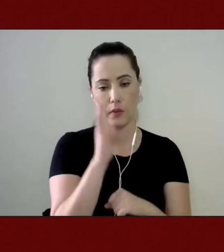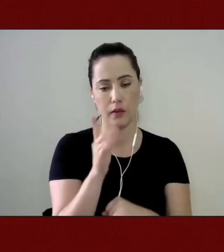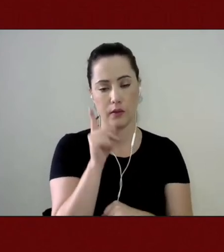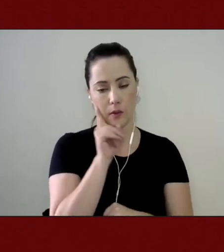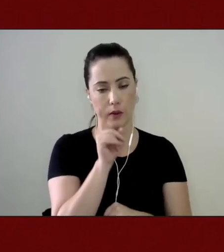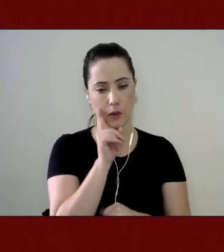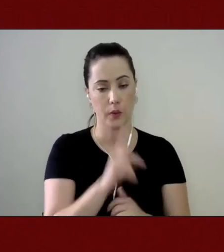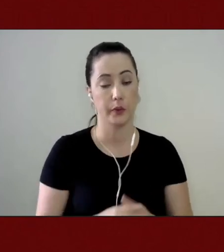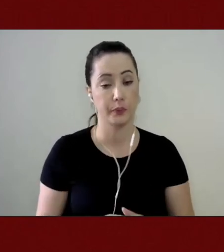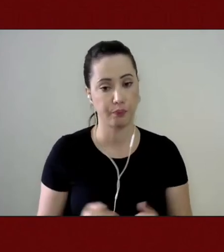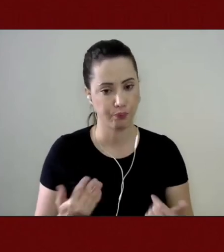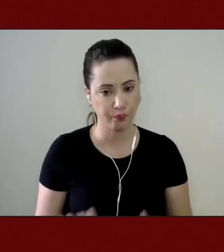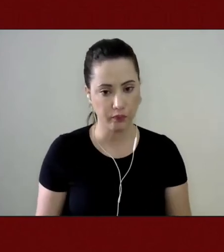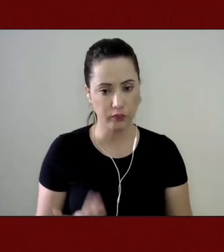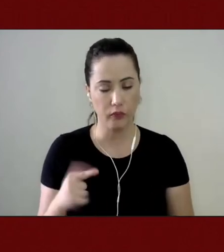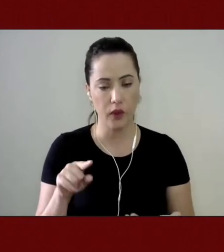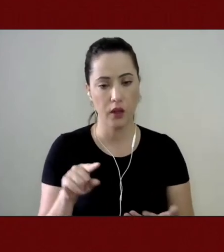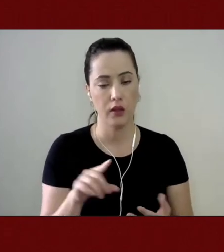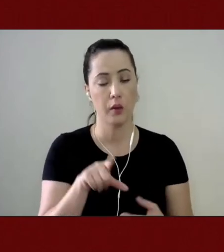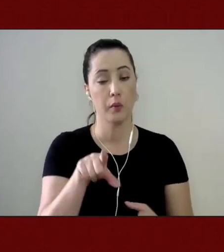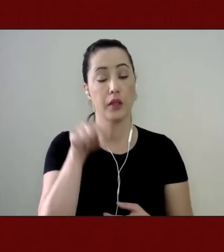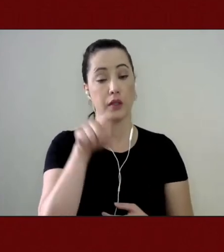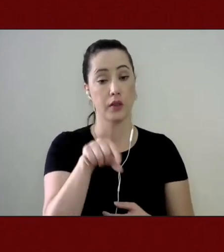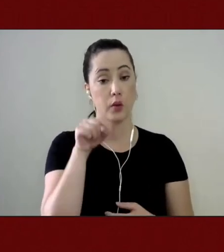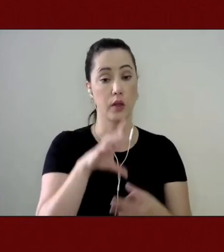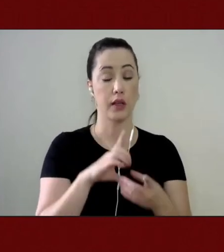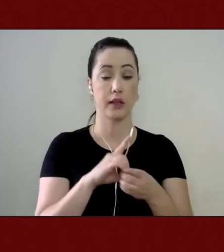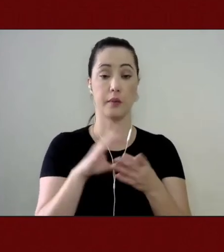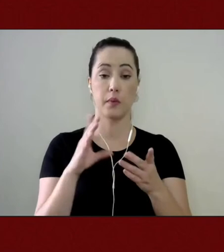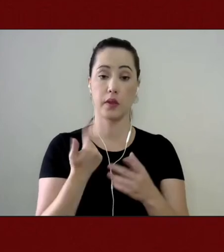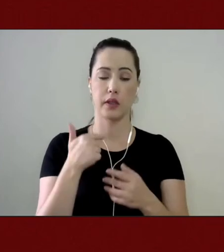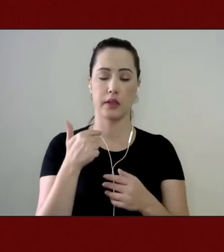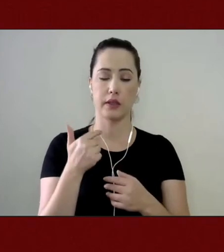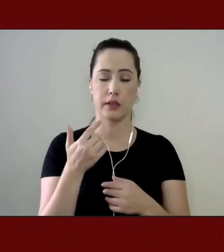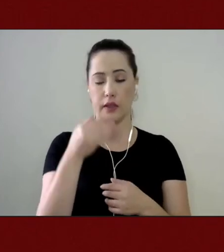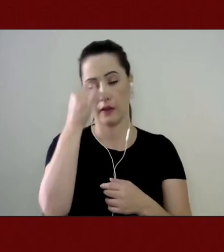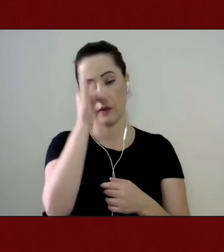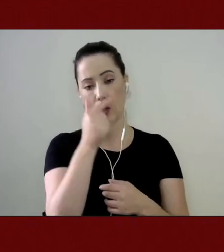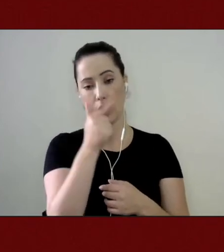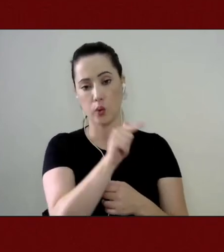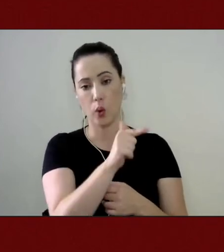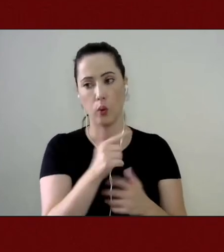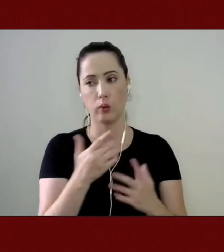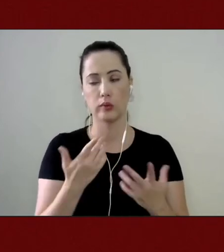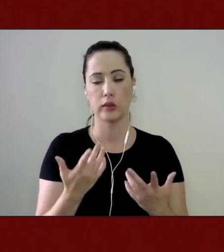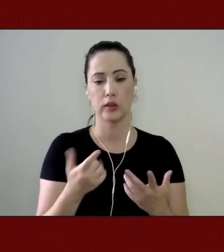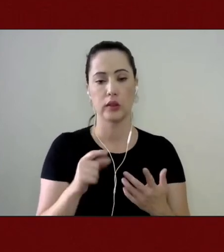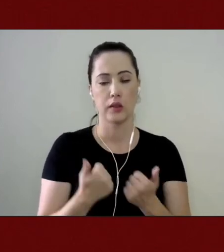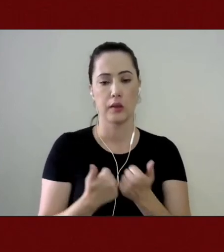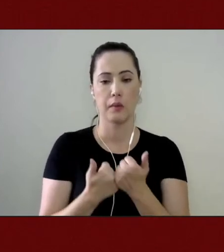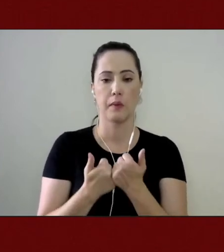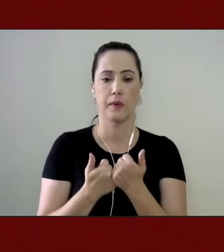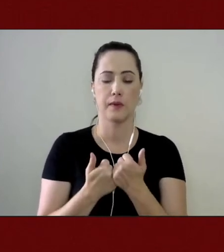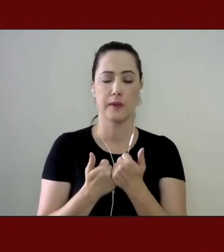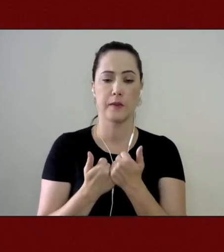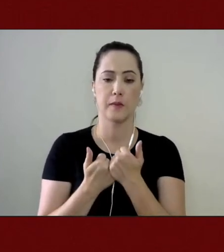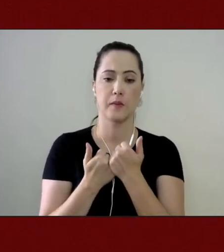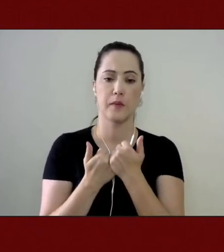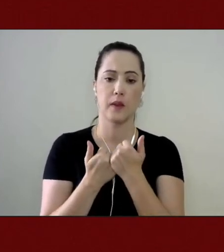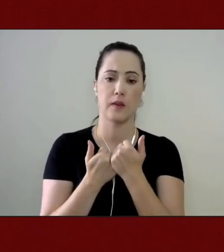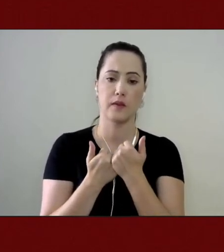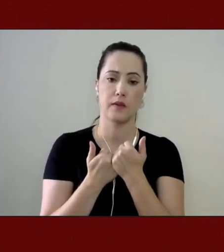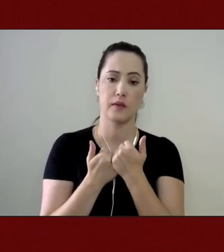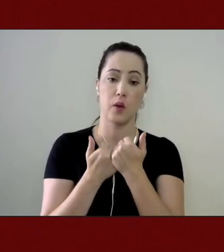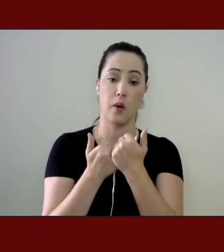Para fazer prevalecer a via democrática e derrotar o sectarismo, fornece uma contribuição à virada do